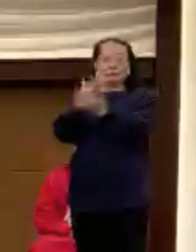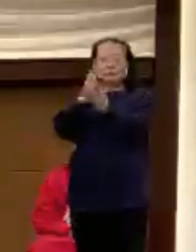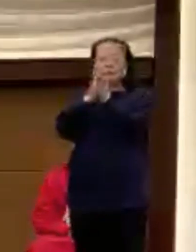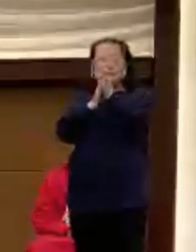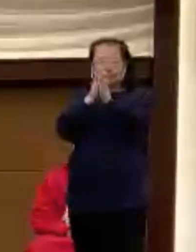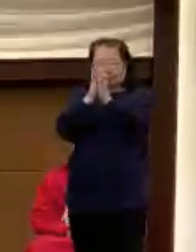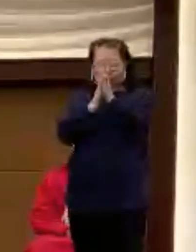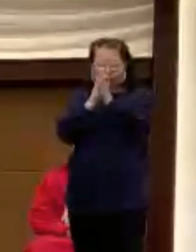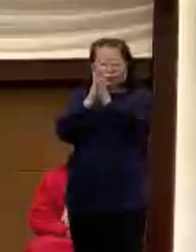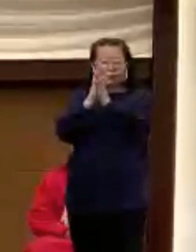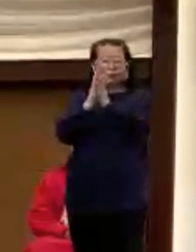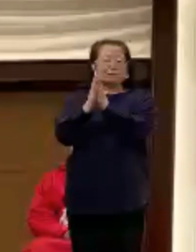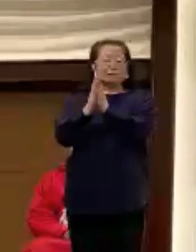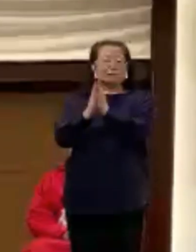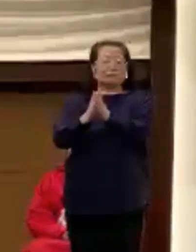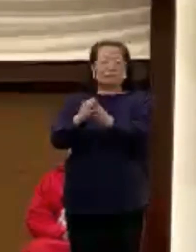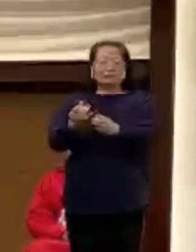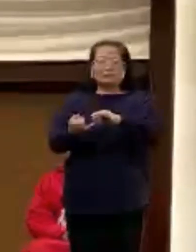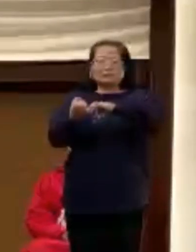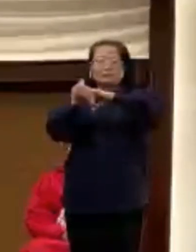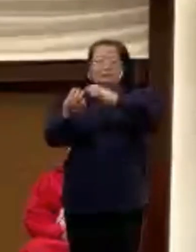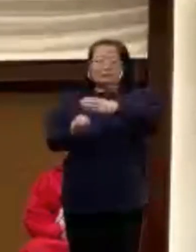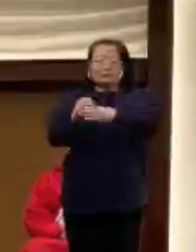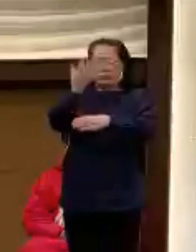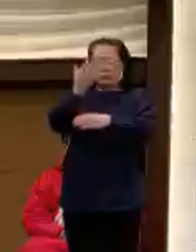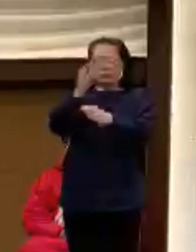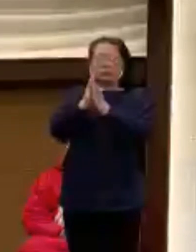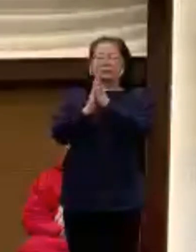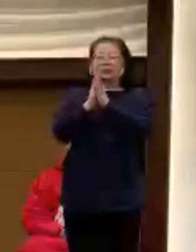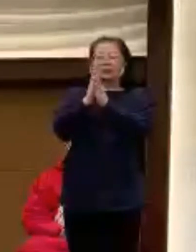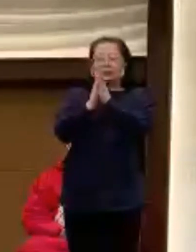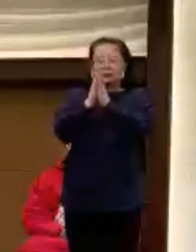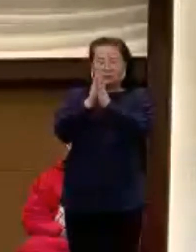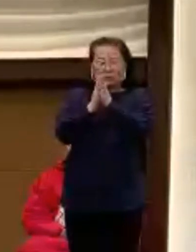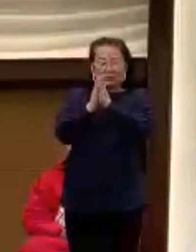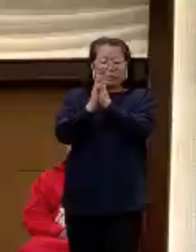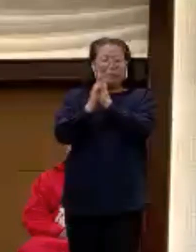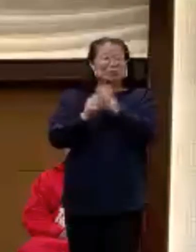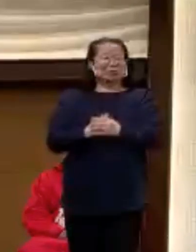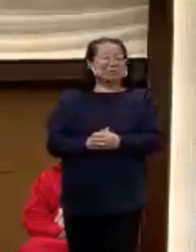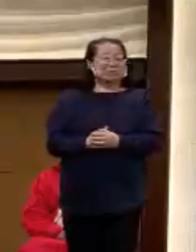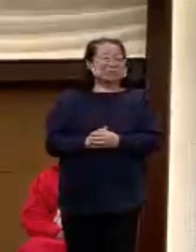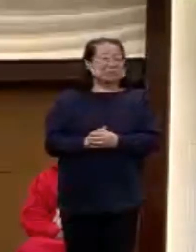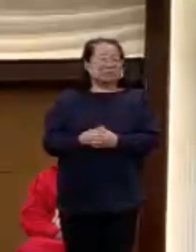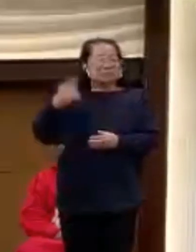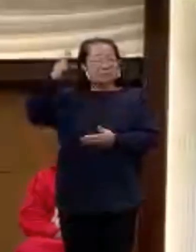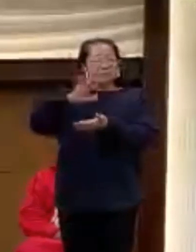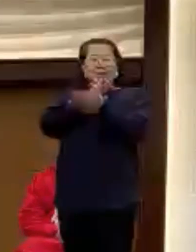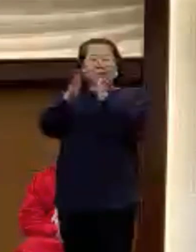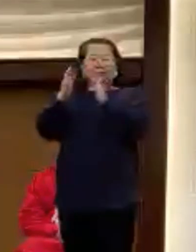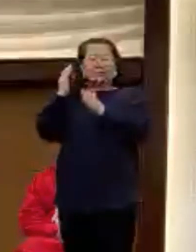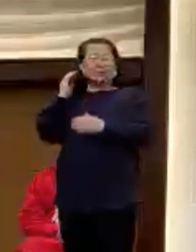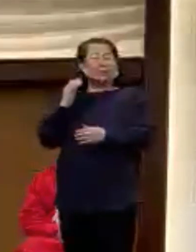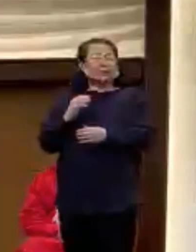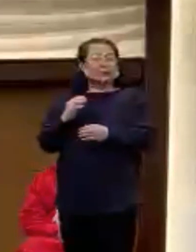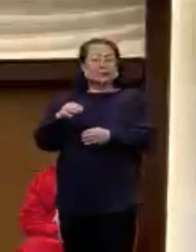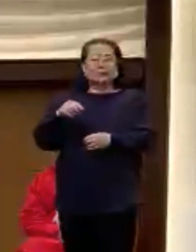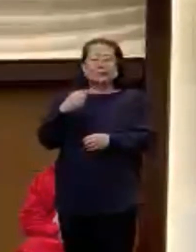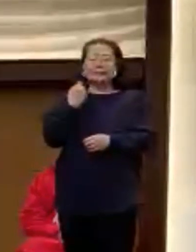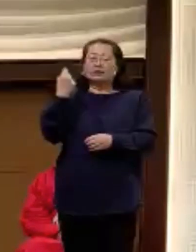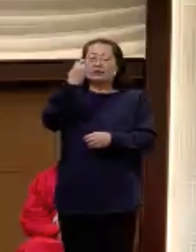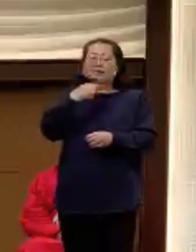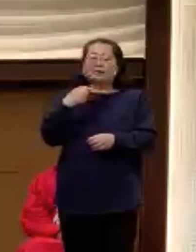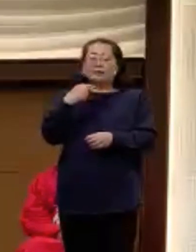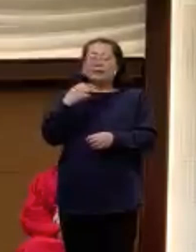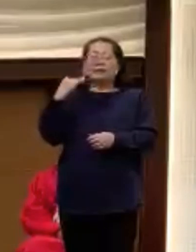念申し上げますとともに、必勝棋士ご健闘をお祈り申し上げます。佐賀県知事山